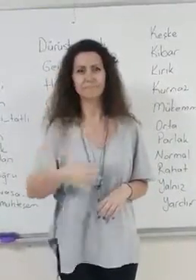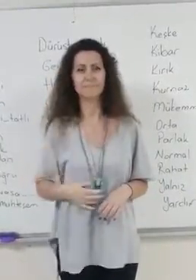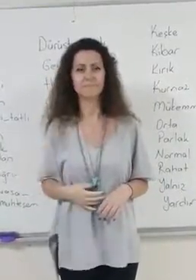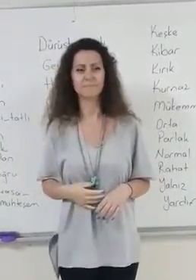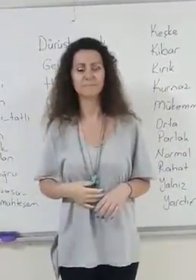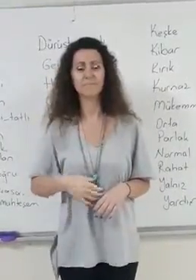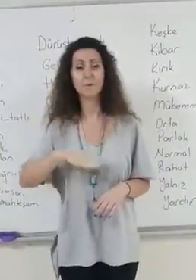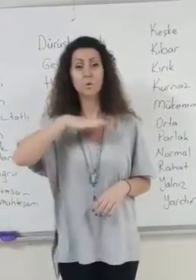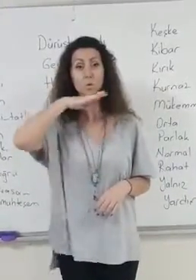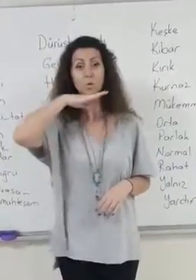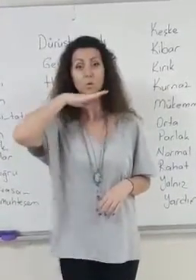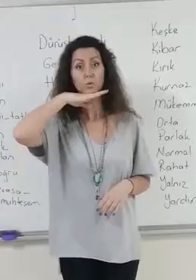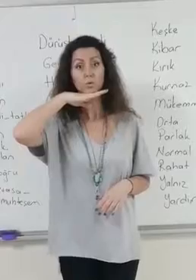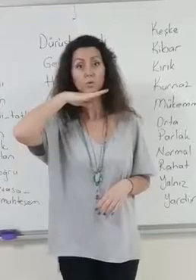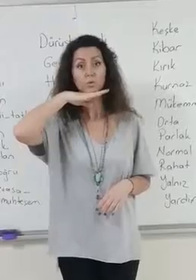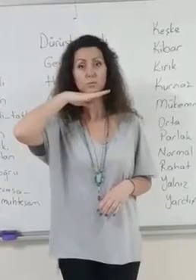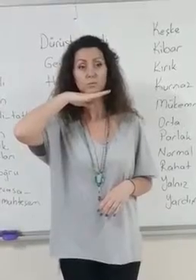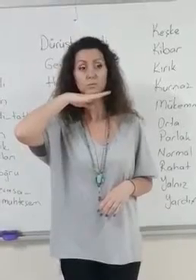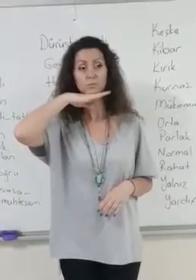dolu, boş,